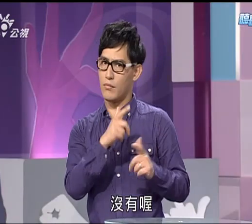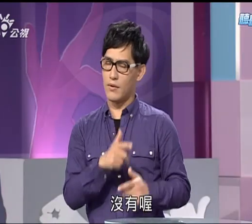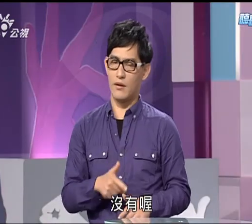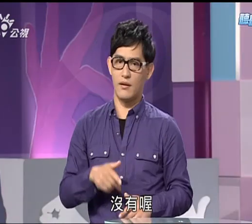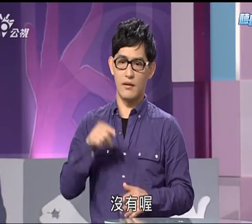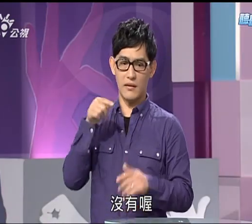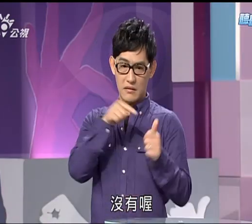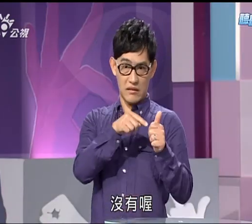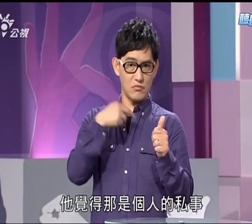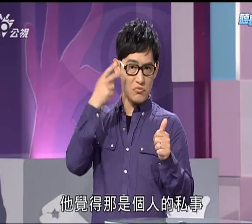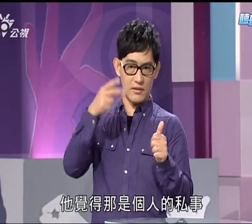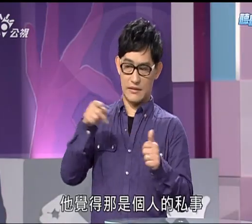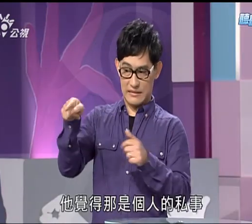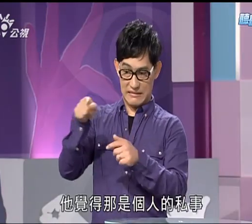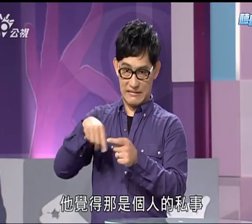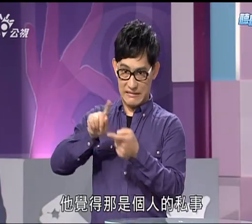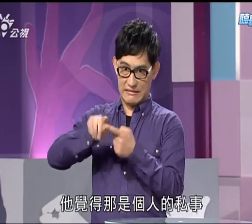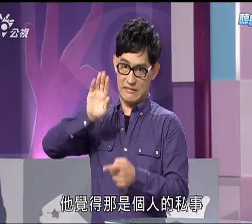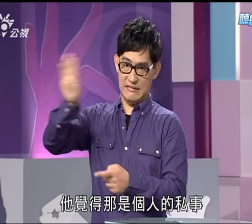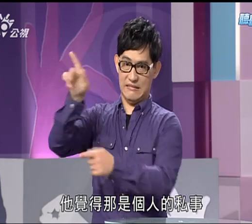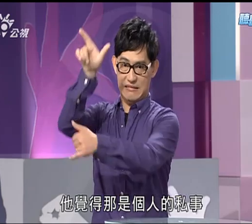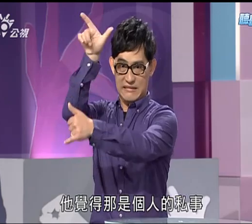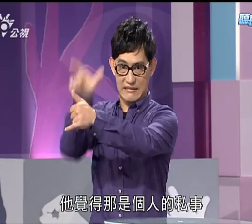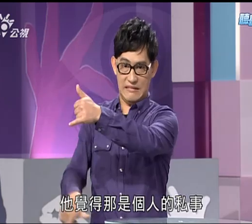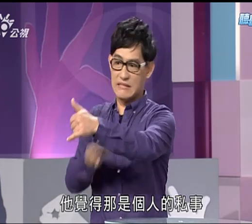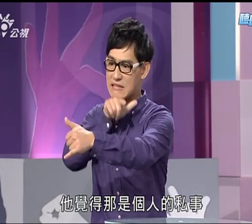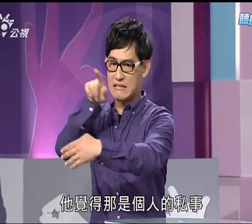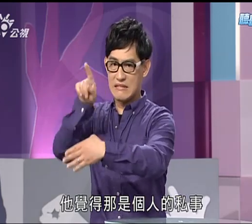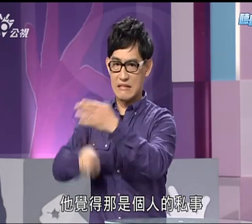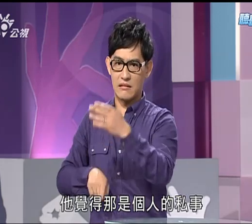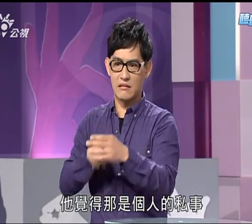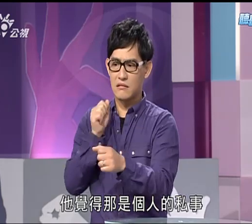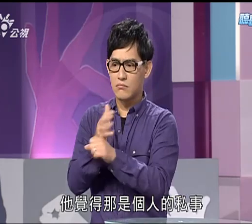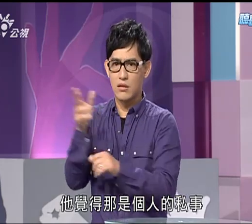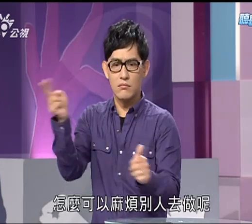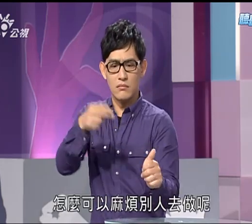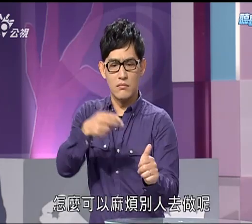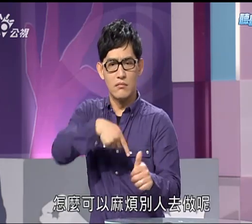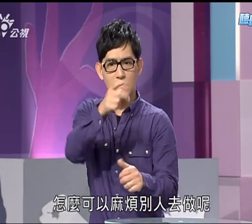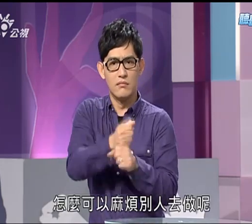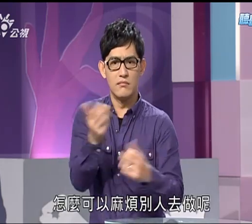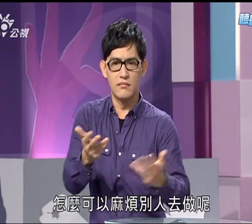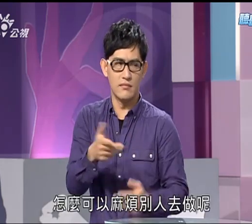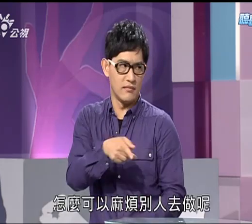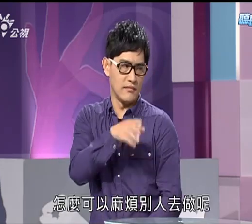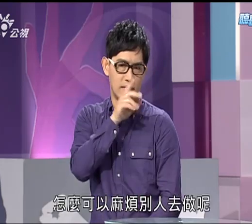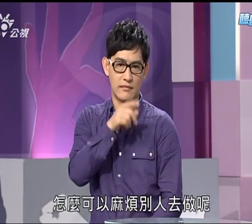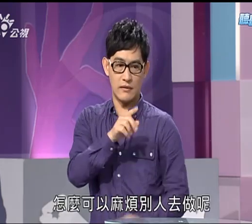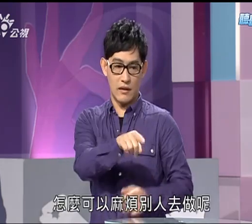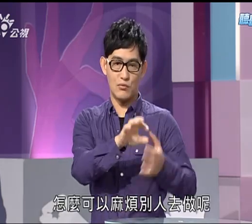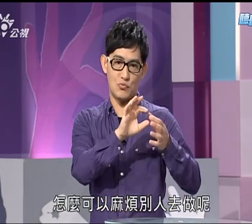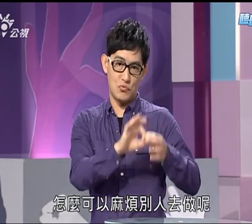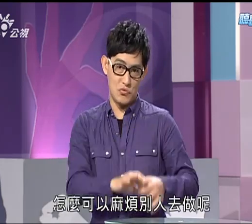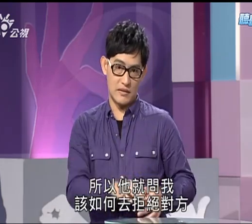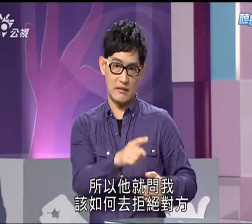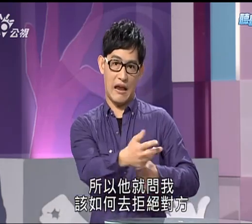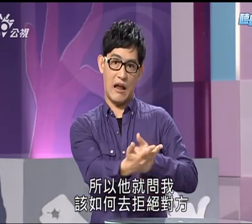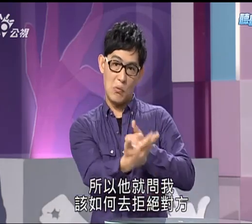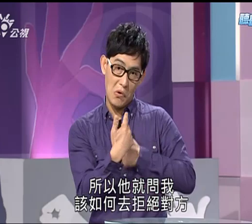哦，他觉得那是个人的私事，怎么可以麻烦别人去做呢？所以啊，他